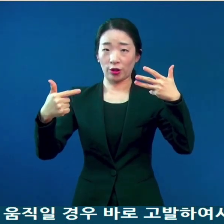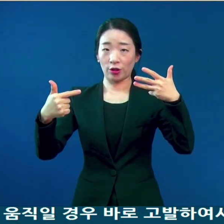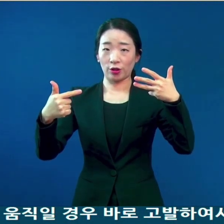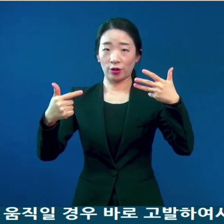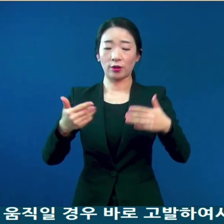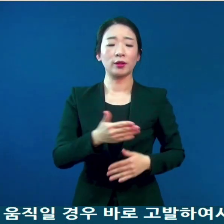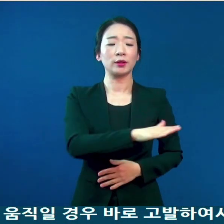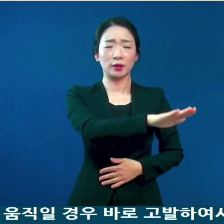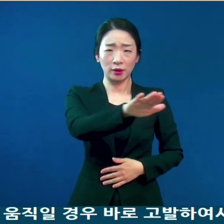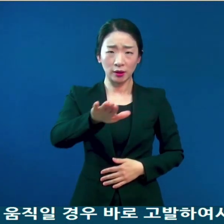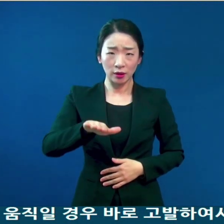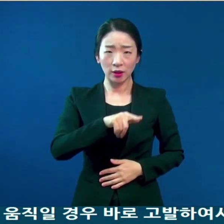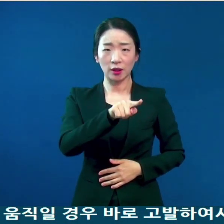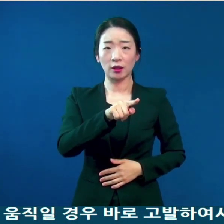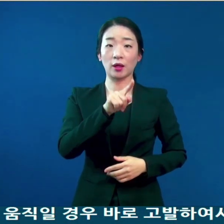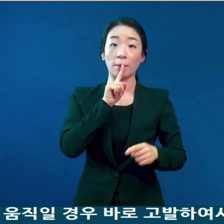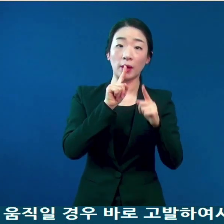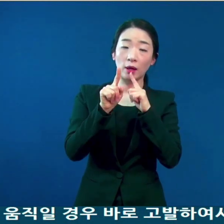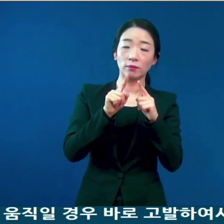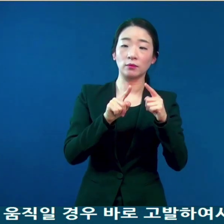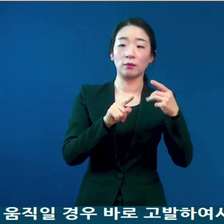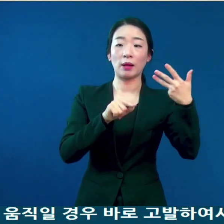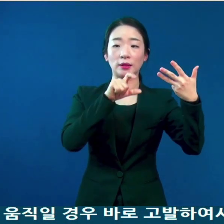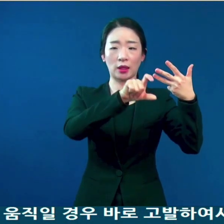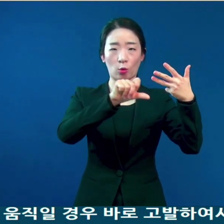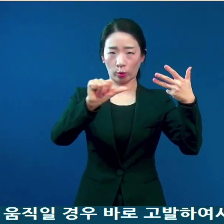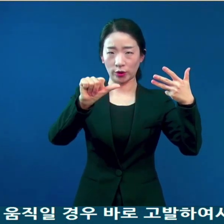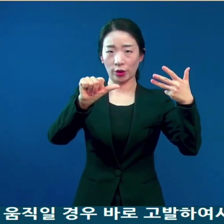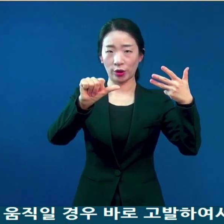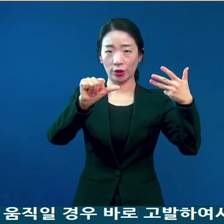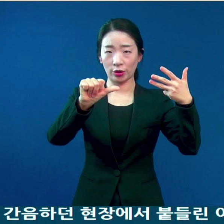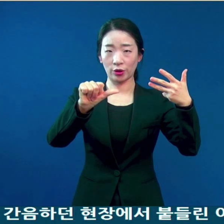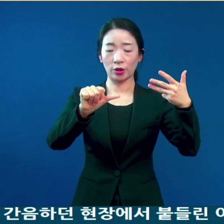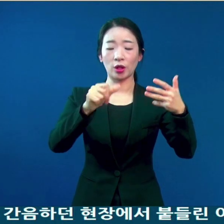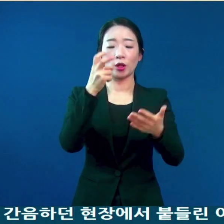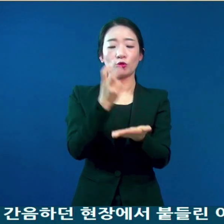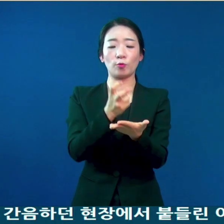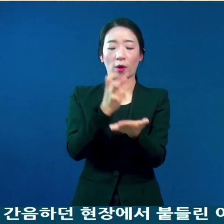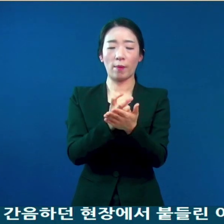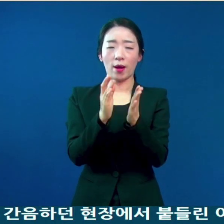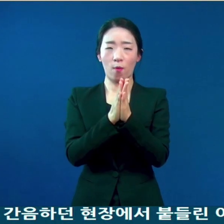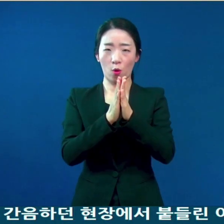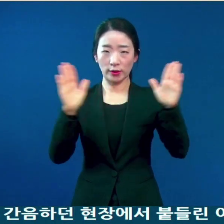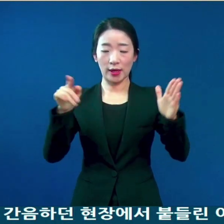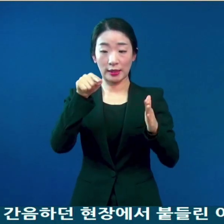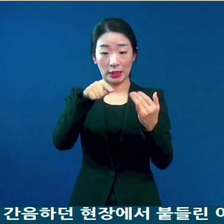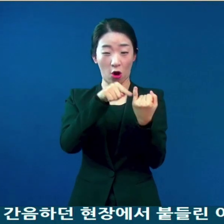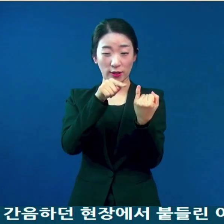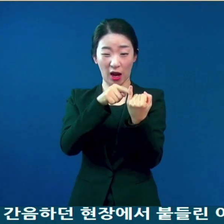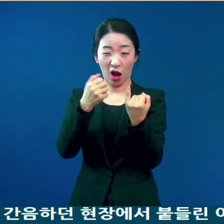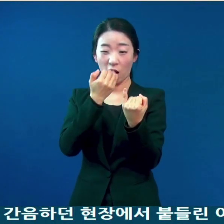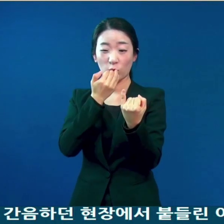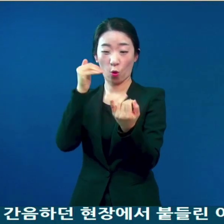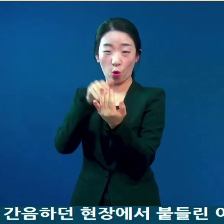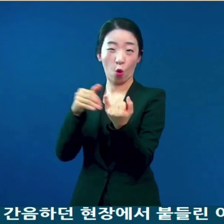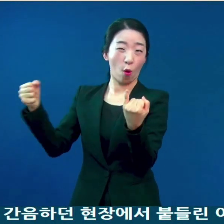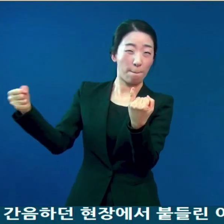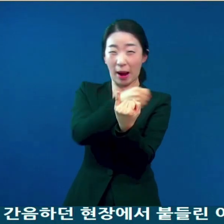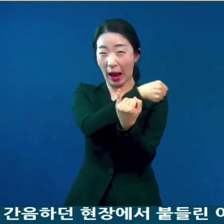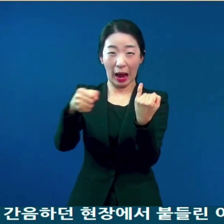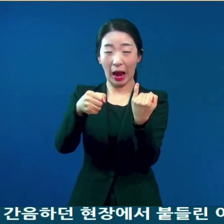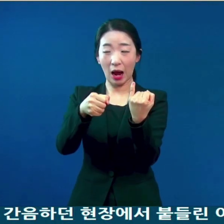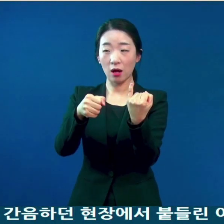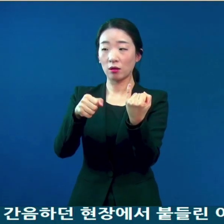그들이 이렇게 말하면, 5절부터 봐야 되겠네요. 모세는 율법에 이러한 여자를 돌로 치라 명하였거니와 선생은